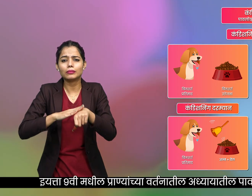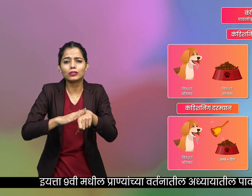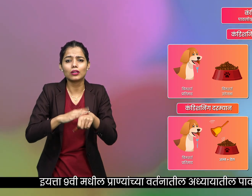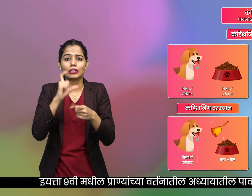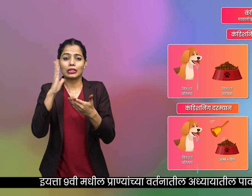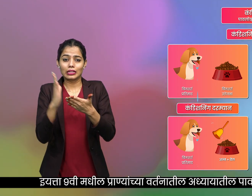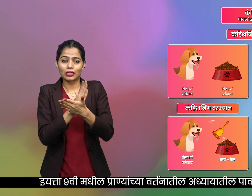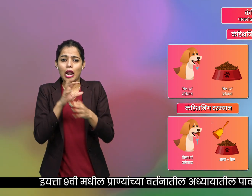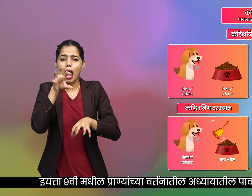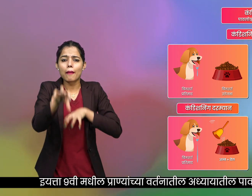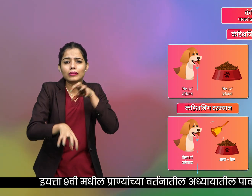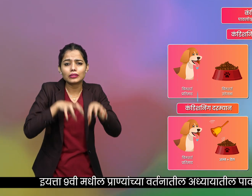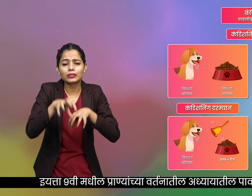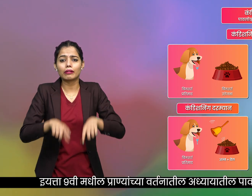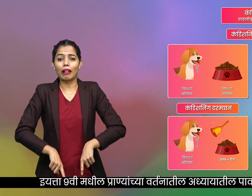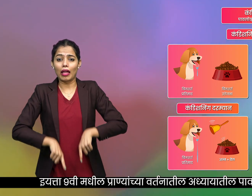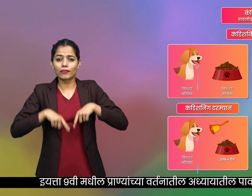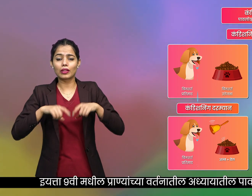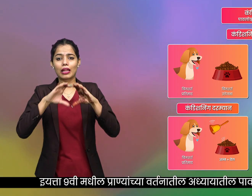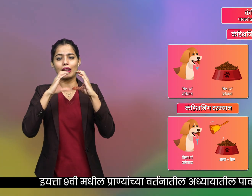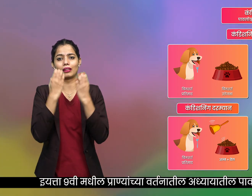प्रयोग आठवा.